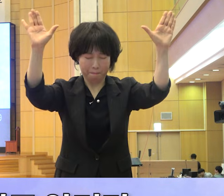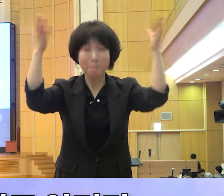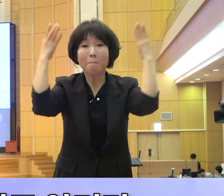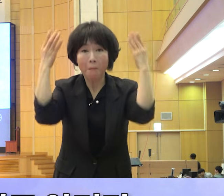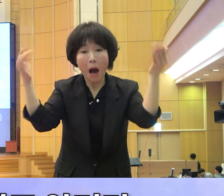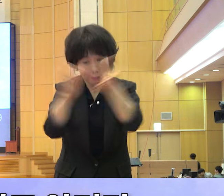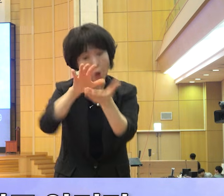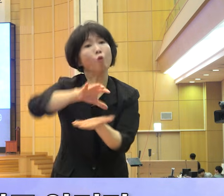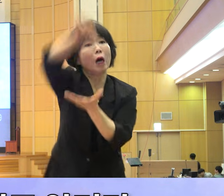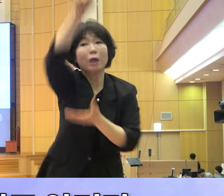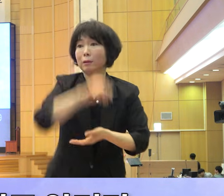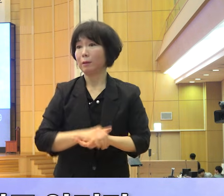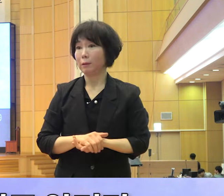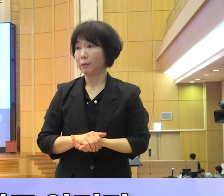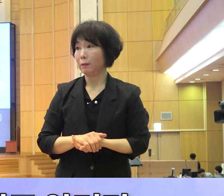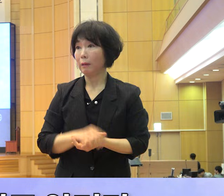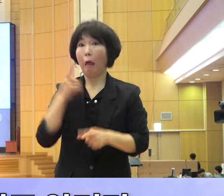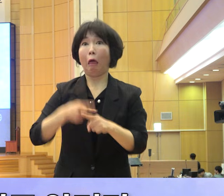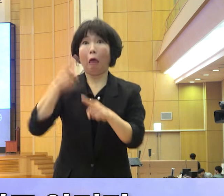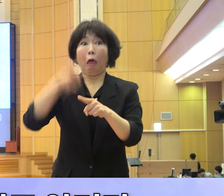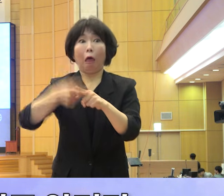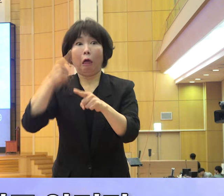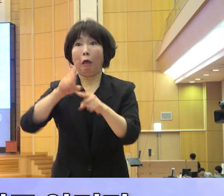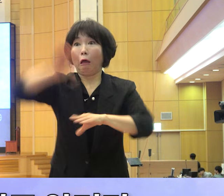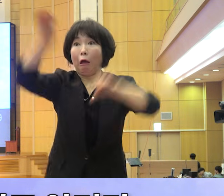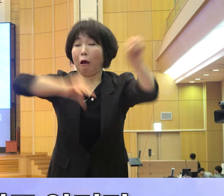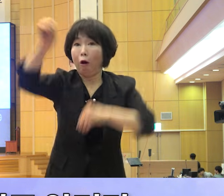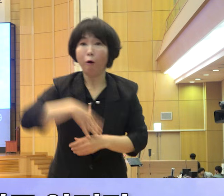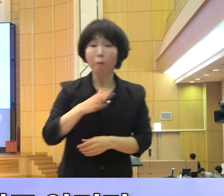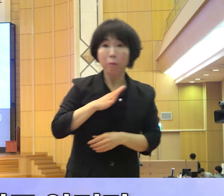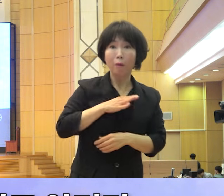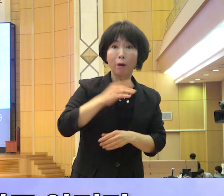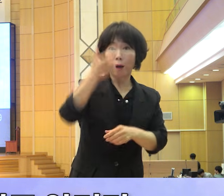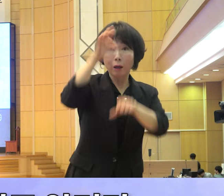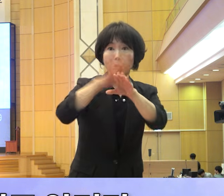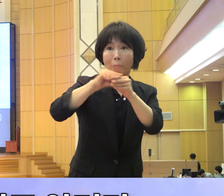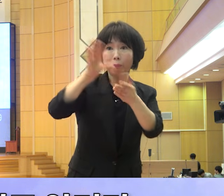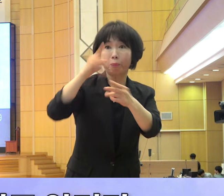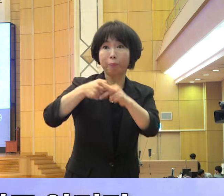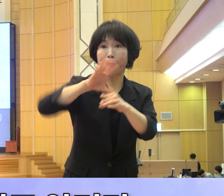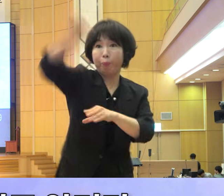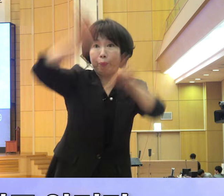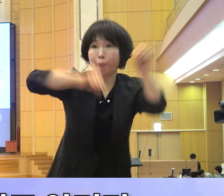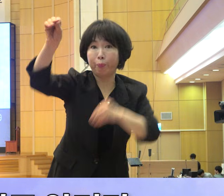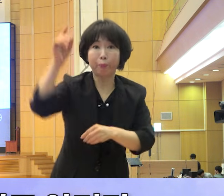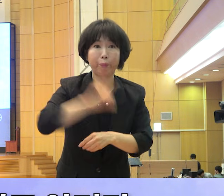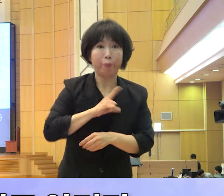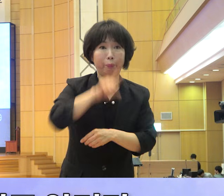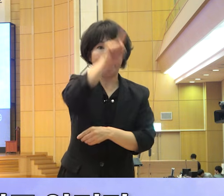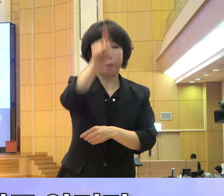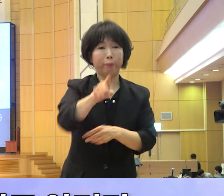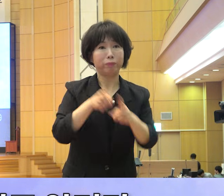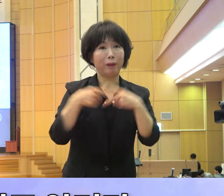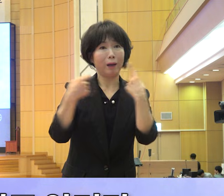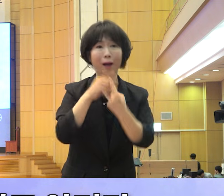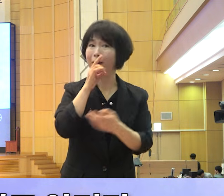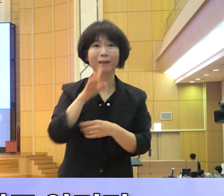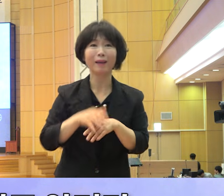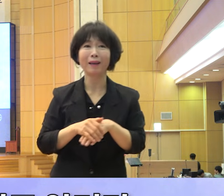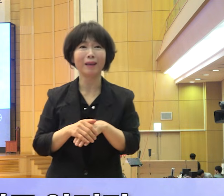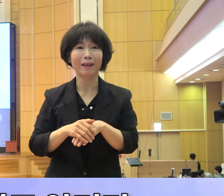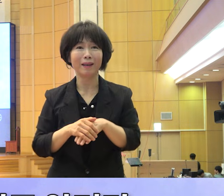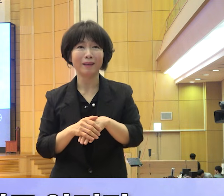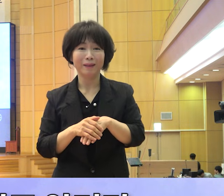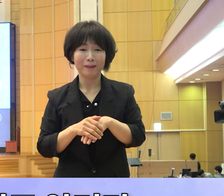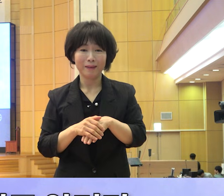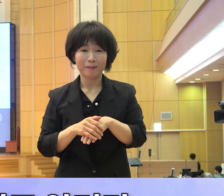축도하는 거거든요. 축복을 했는데 이걸 축복을 기로 주는데 그걸 안 받고 그냥 가버리는 거잖아요. 주일날 축복받는